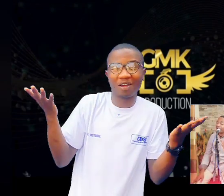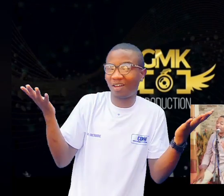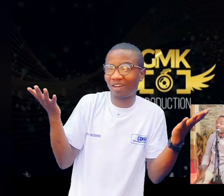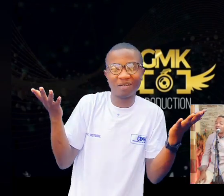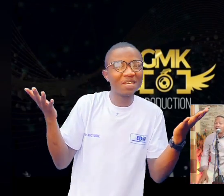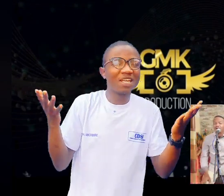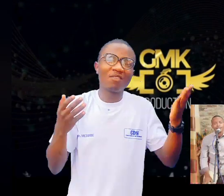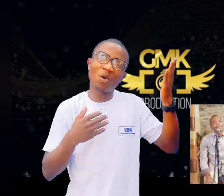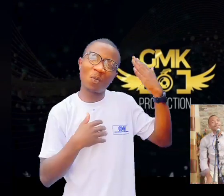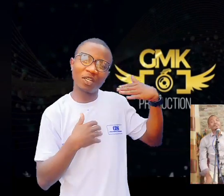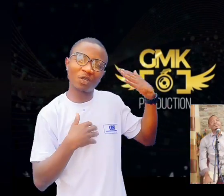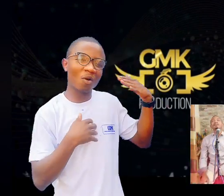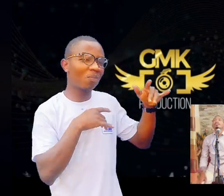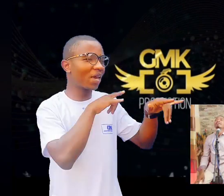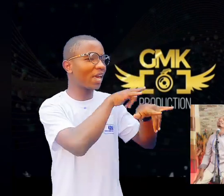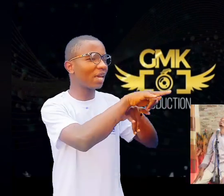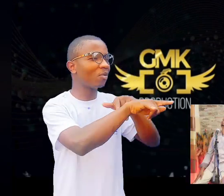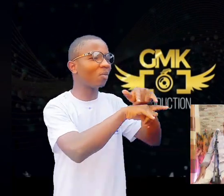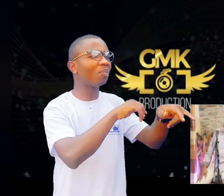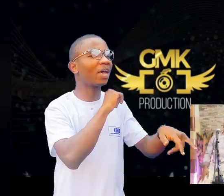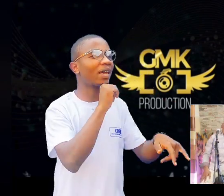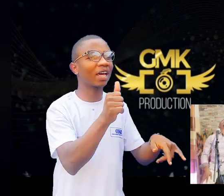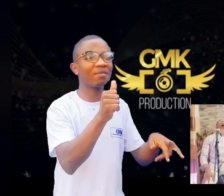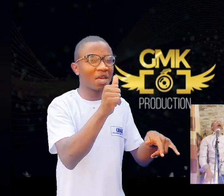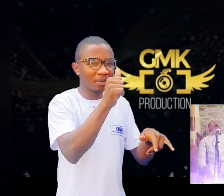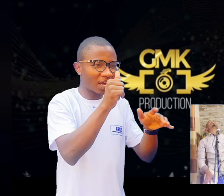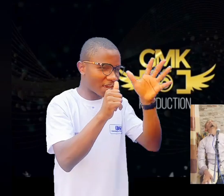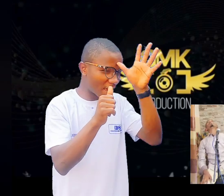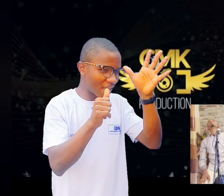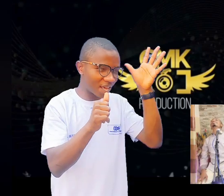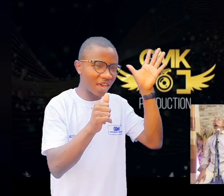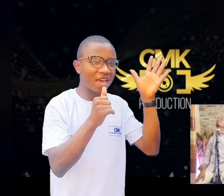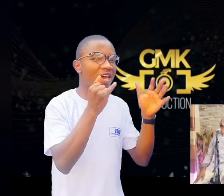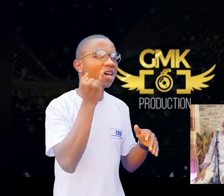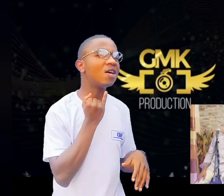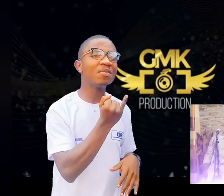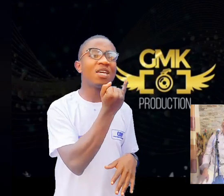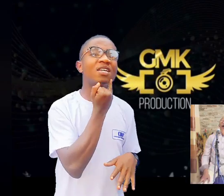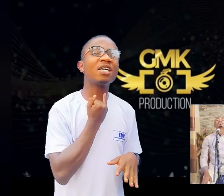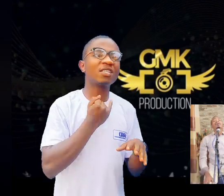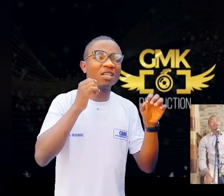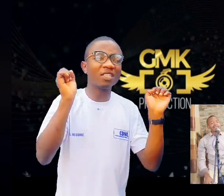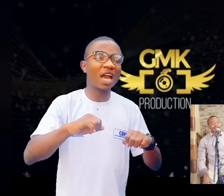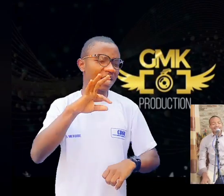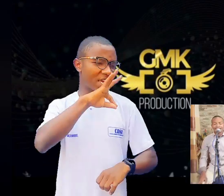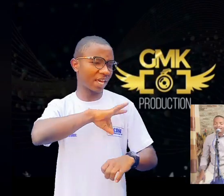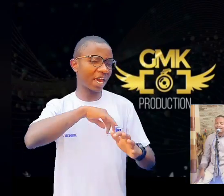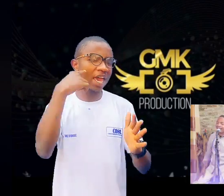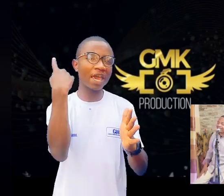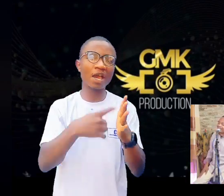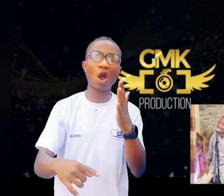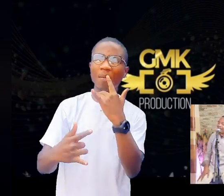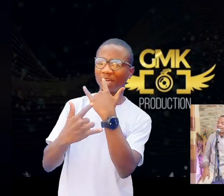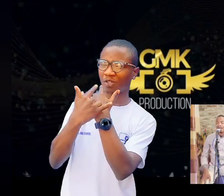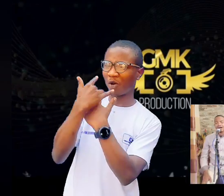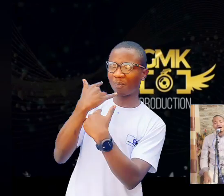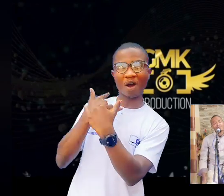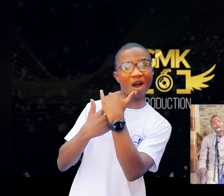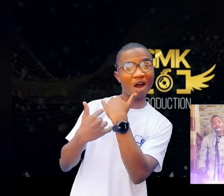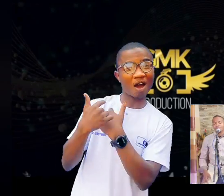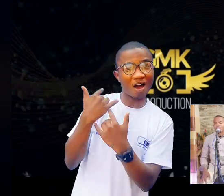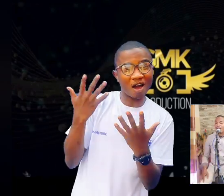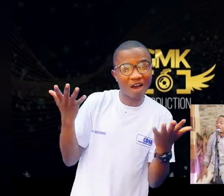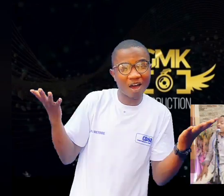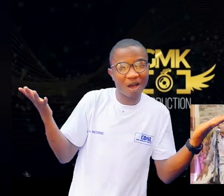trompant? Oh, il n'avait point trompé mon père Israël. Qu'est-ce qu'il gagnerait en